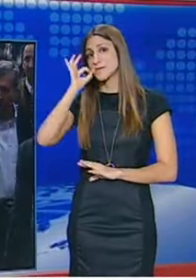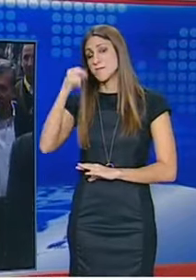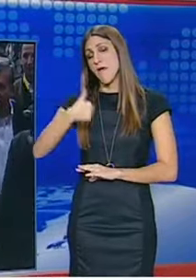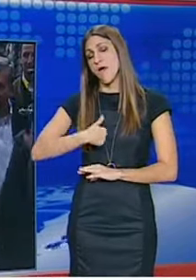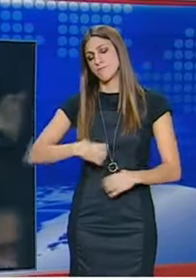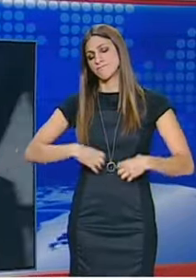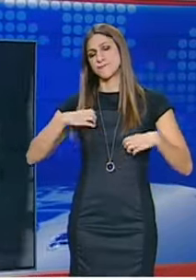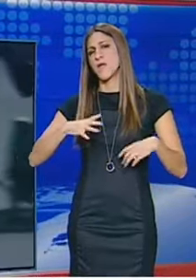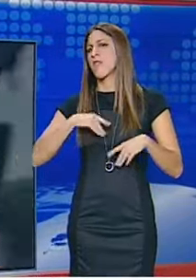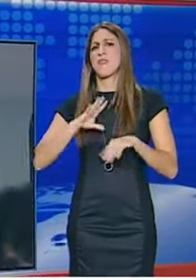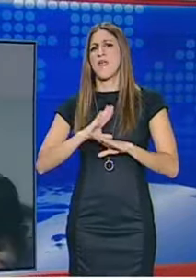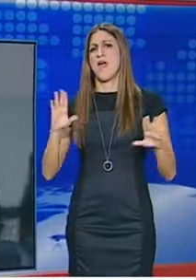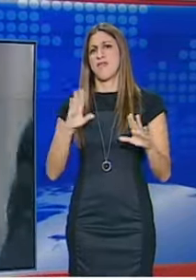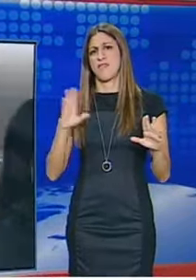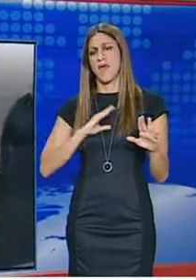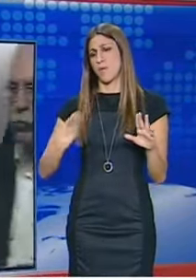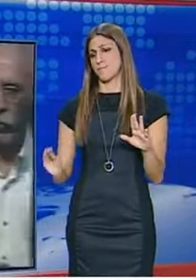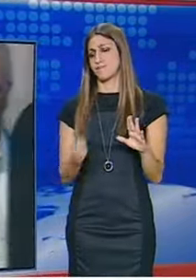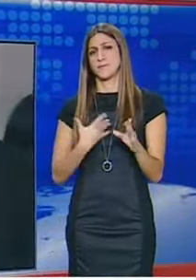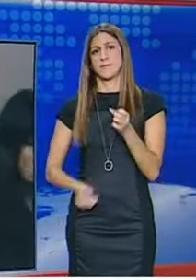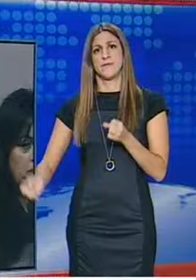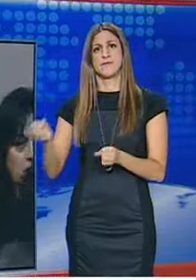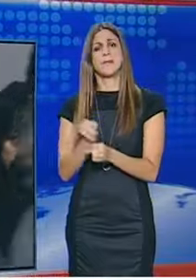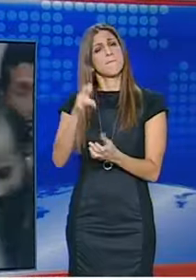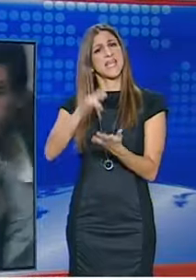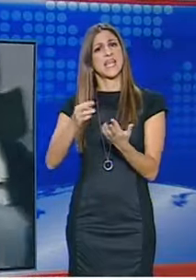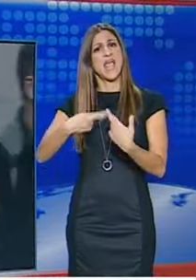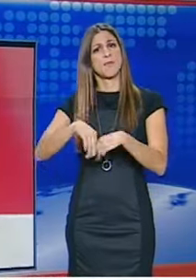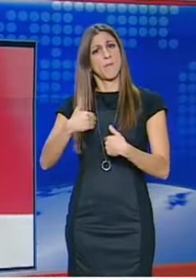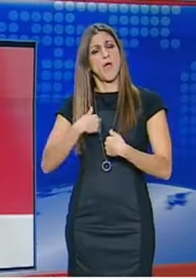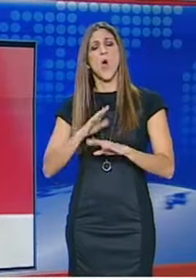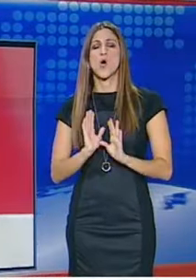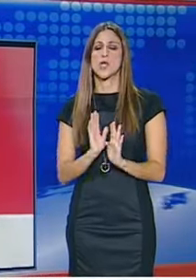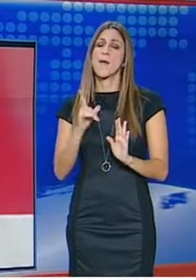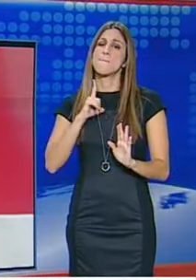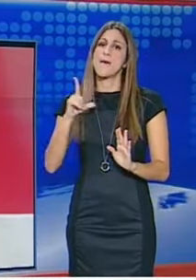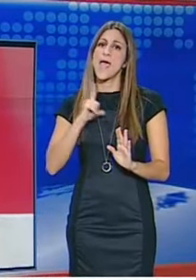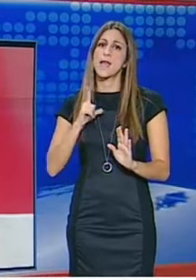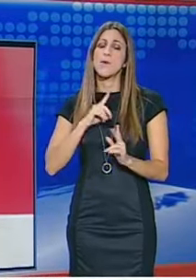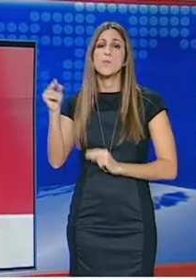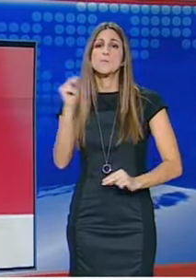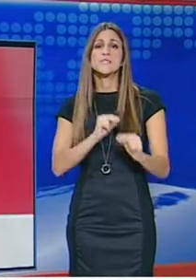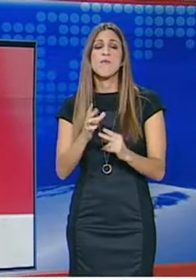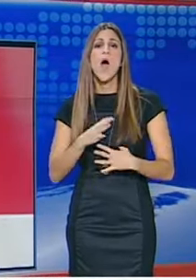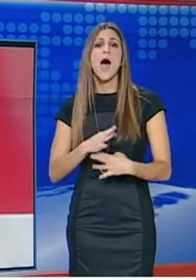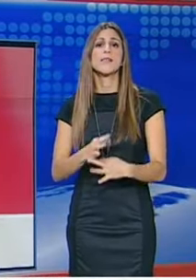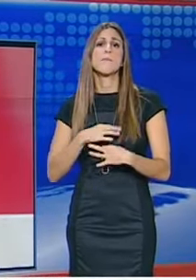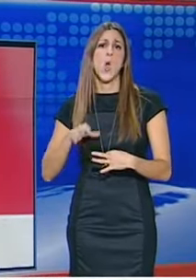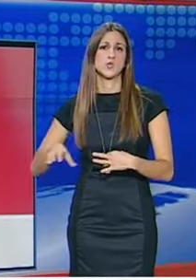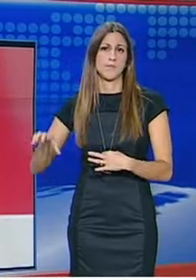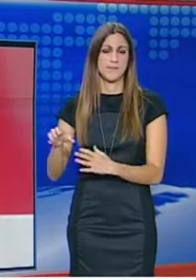του συριζα αλέξης τσίπρας ανακοίνωσε ότι δεν θα αποδεχθεί το διορισμό του στην κεντρική επιτροπή αλλά θα διεκδικήσει την ψήφο των αντιπροσώπων